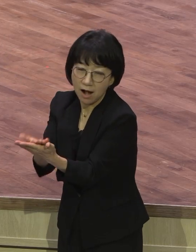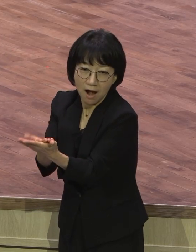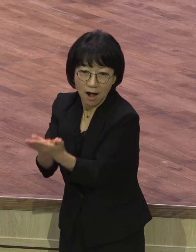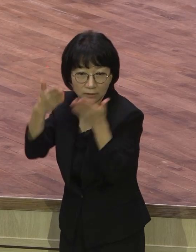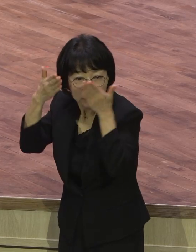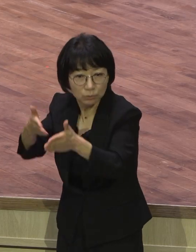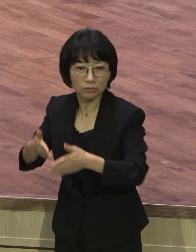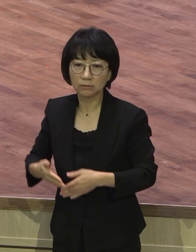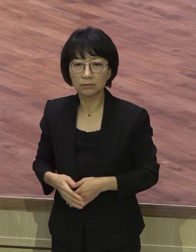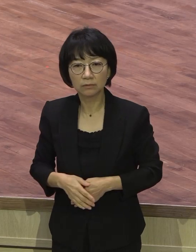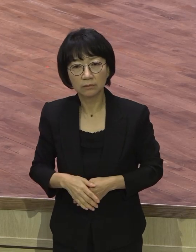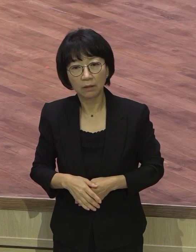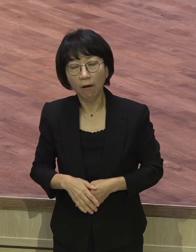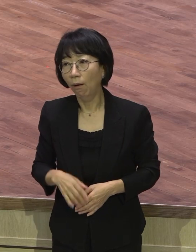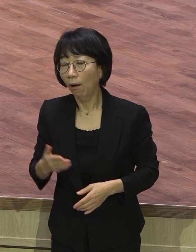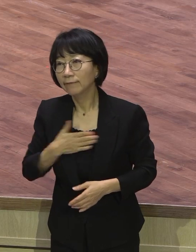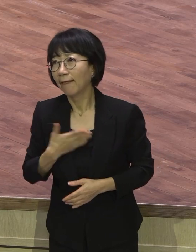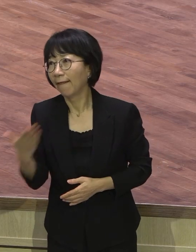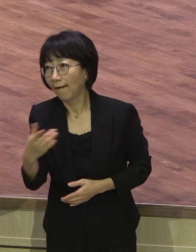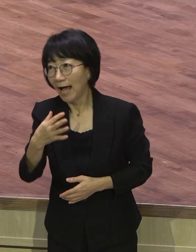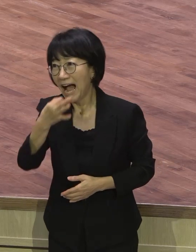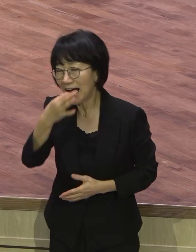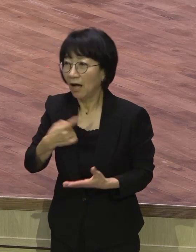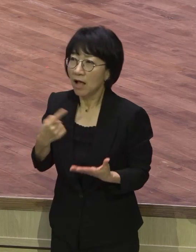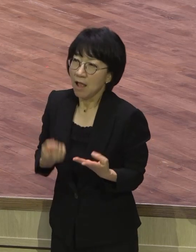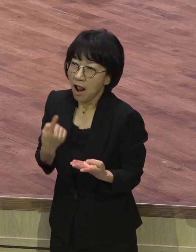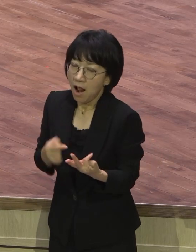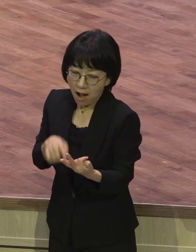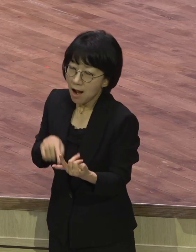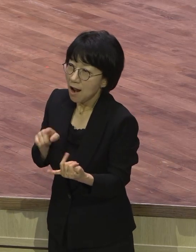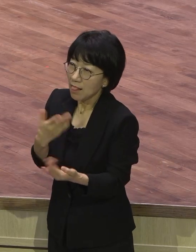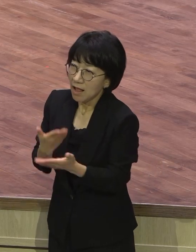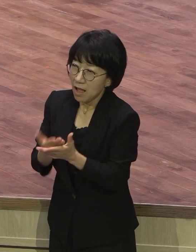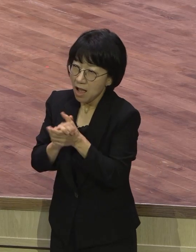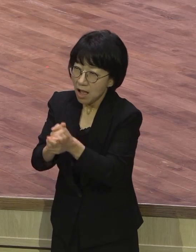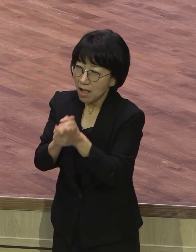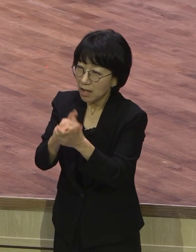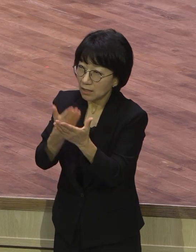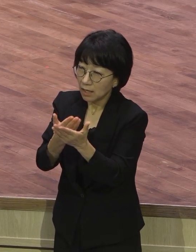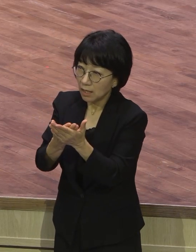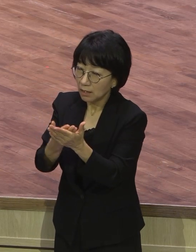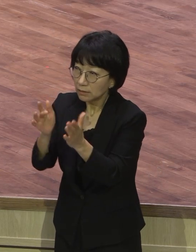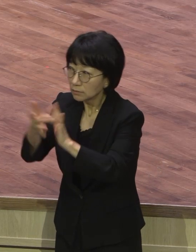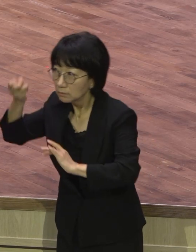계속 달라고만 하다 보니까 예수가 사라져버리고 없어 그 기도 속에